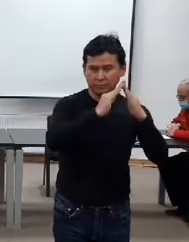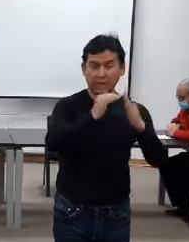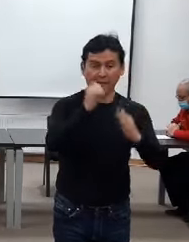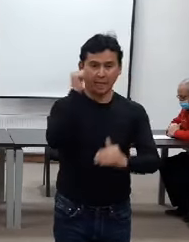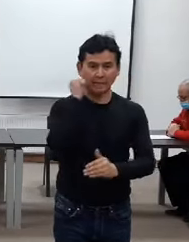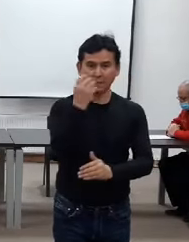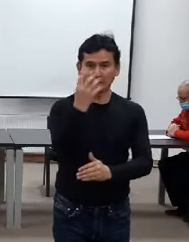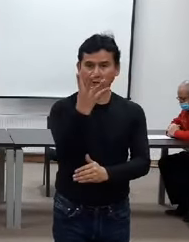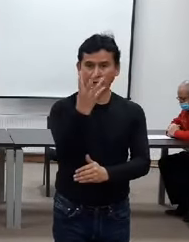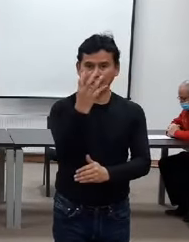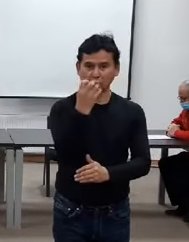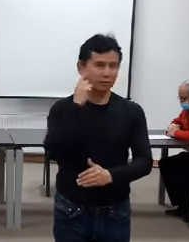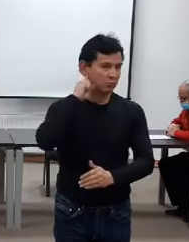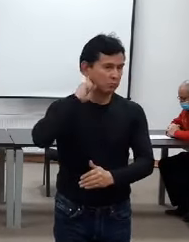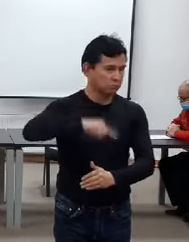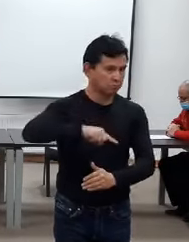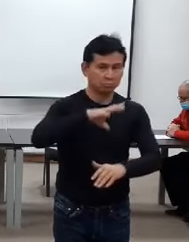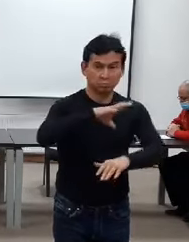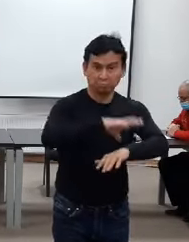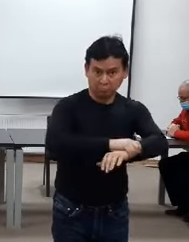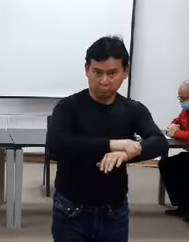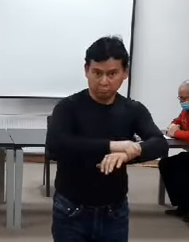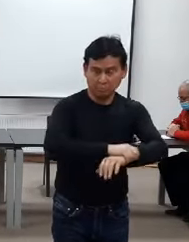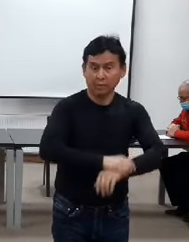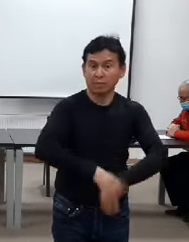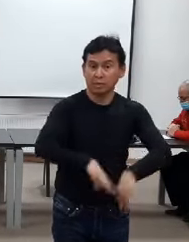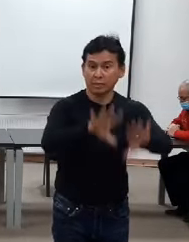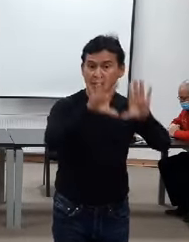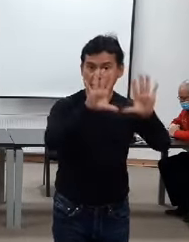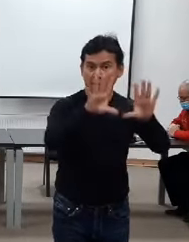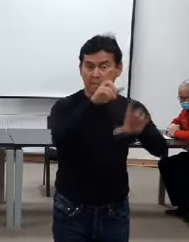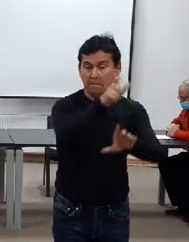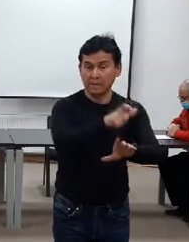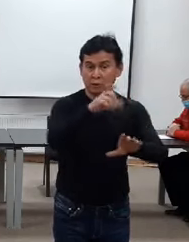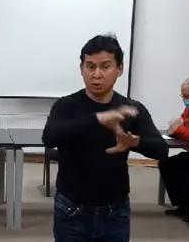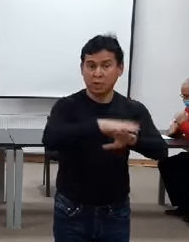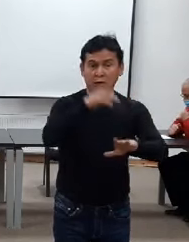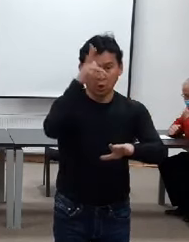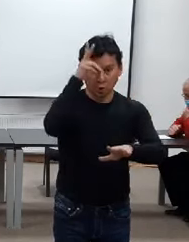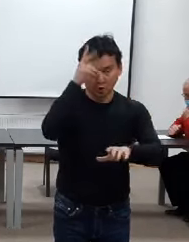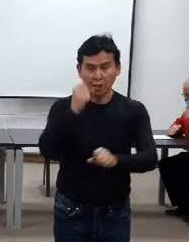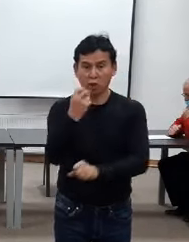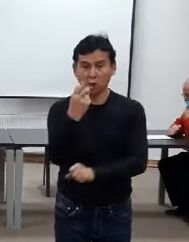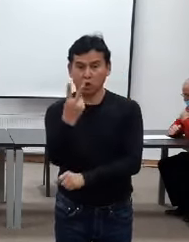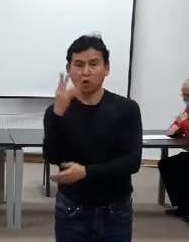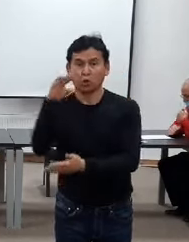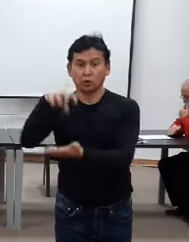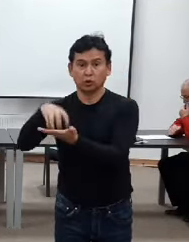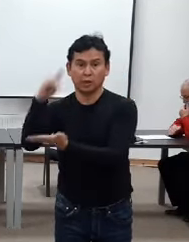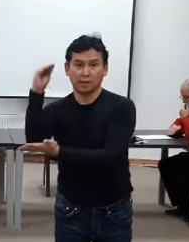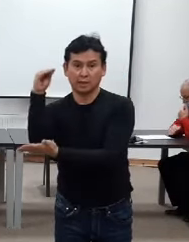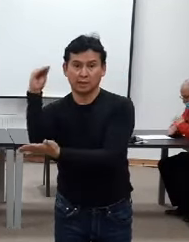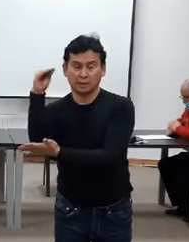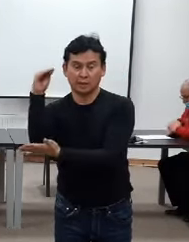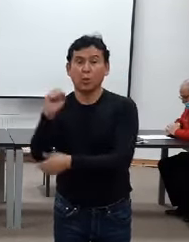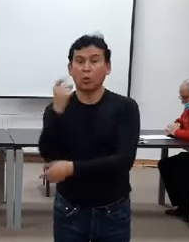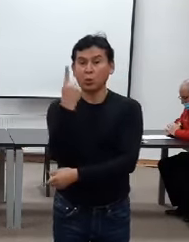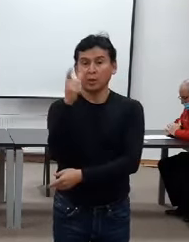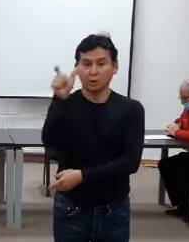14 personas detenidas, de las cuales 10 de la ciudad de Coyhaique, 2 de Puerto Cisnes, 1 de Puerto